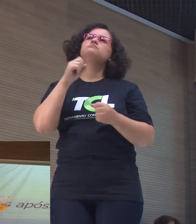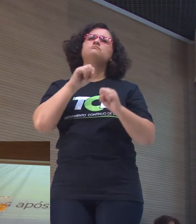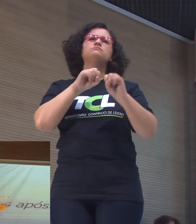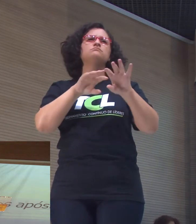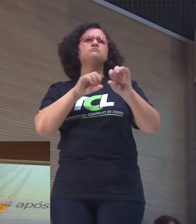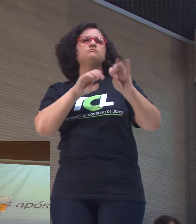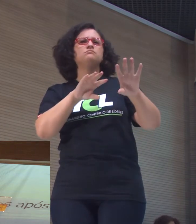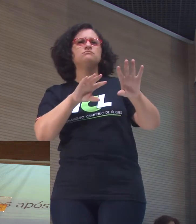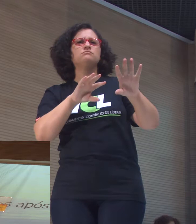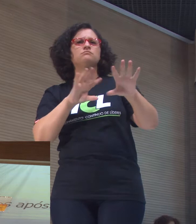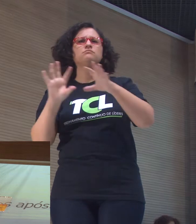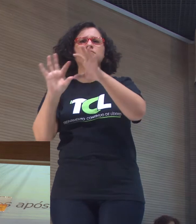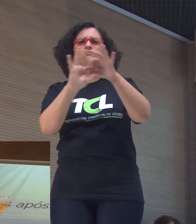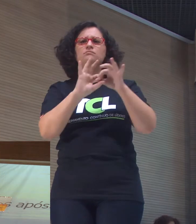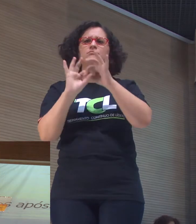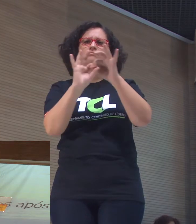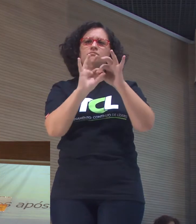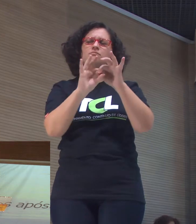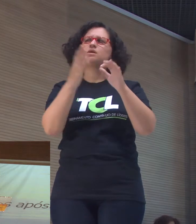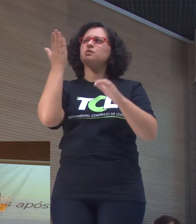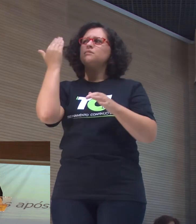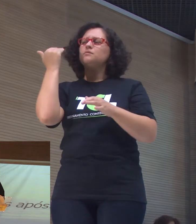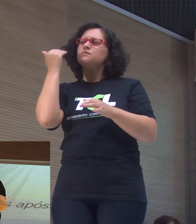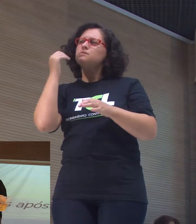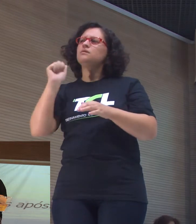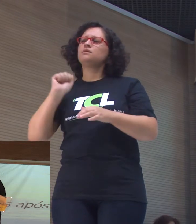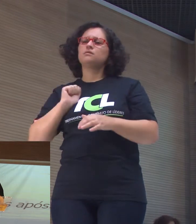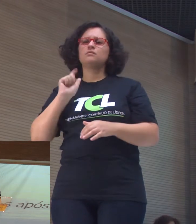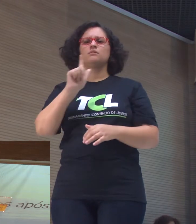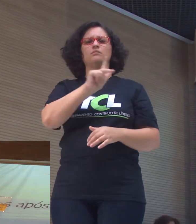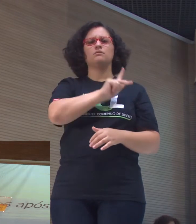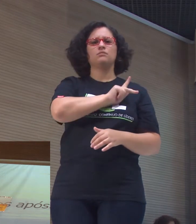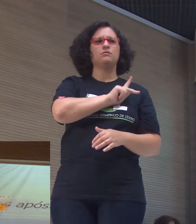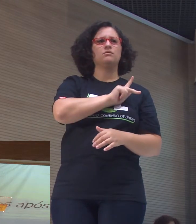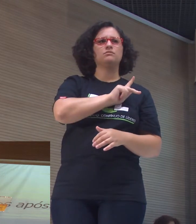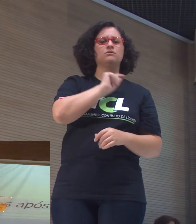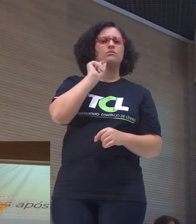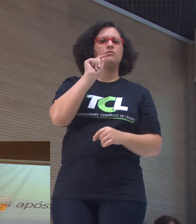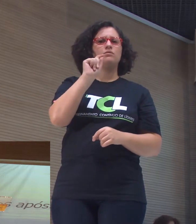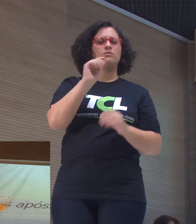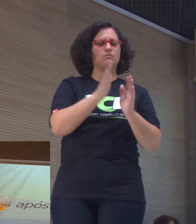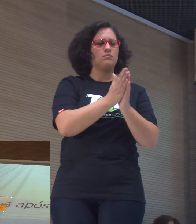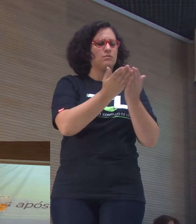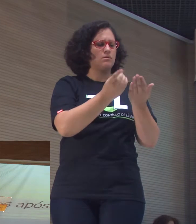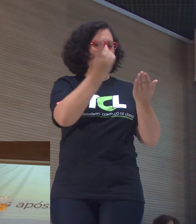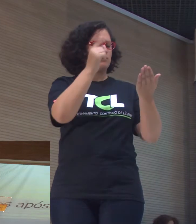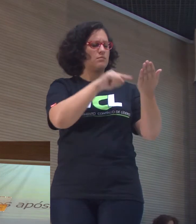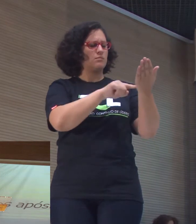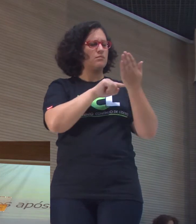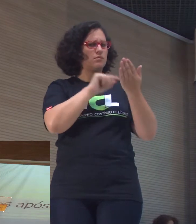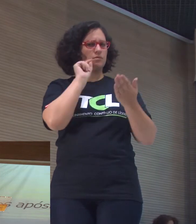Esse ensino dos apóstolos, doutrina dos apóstolos, que é o ensino da Bíblia. Então,